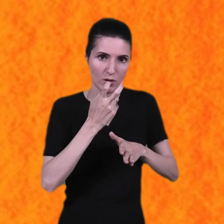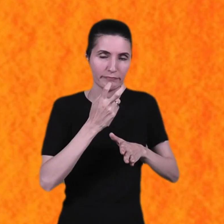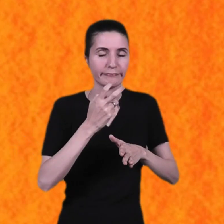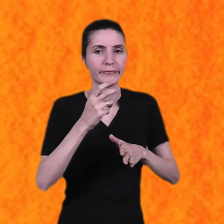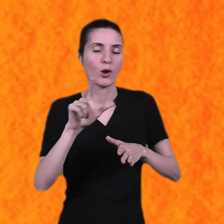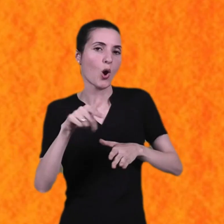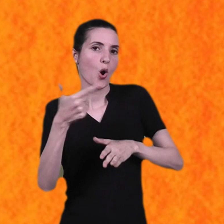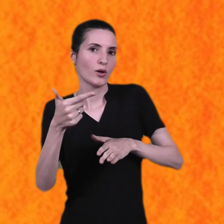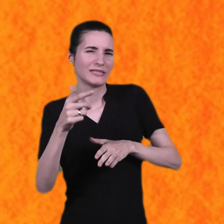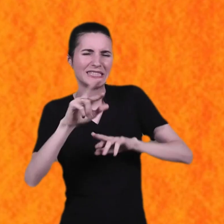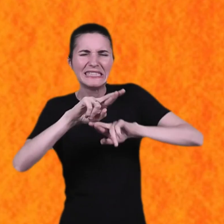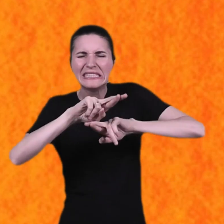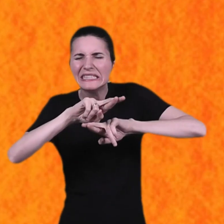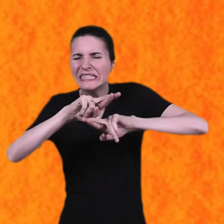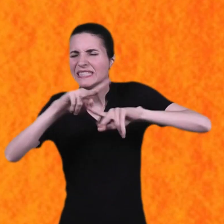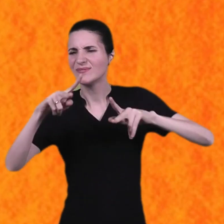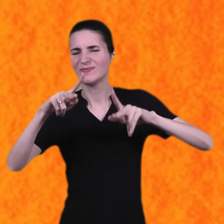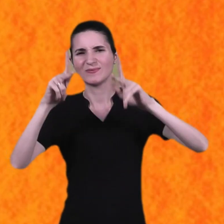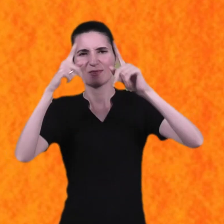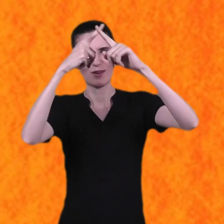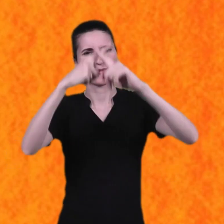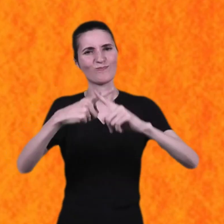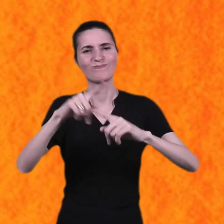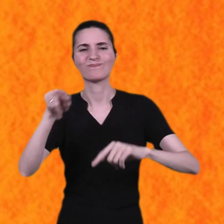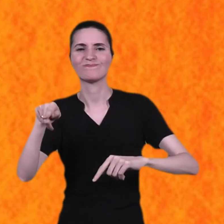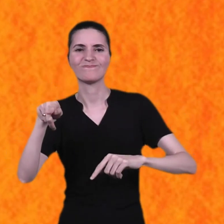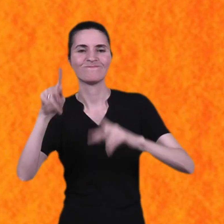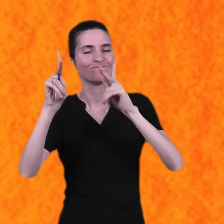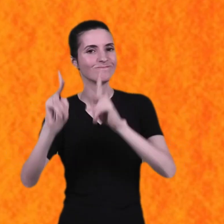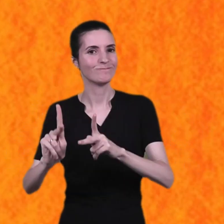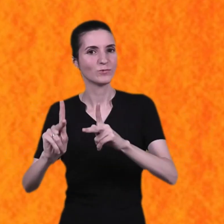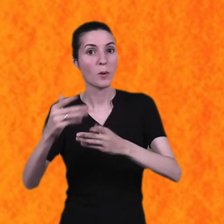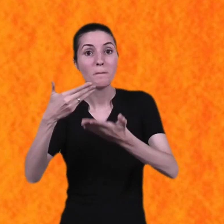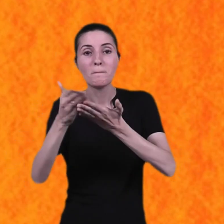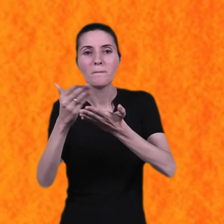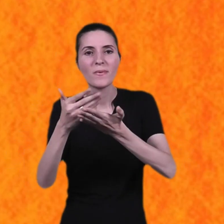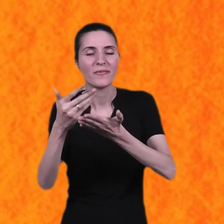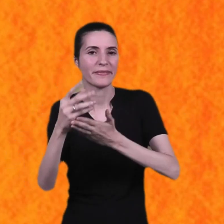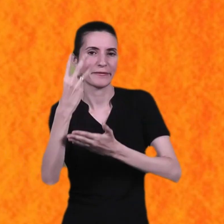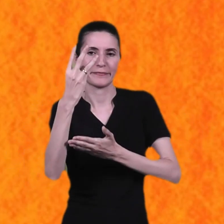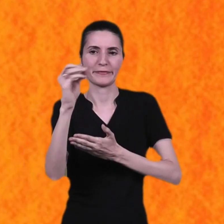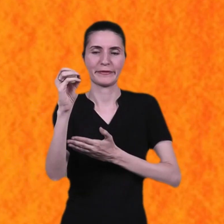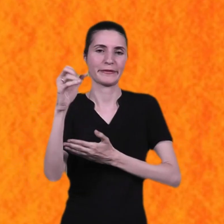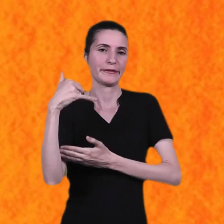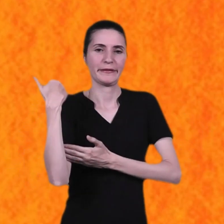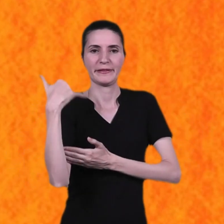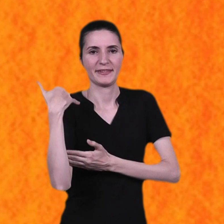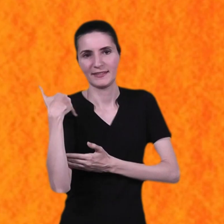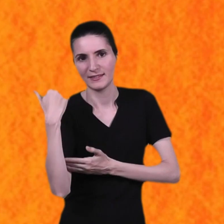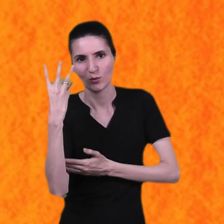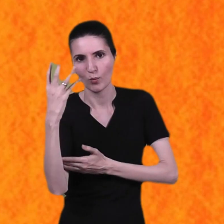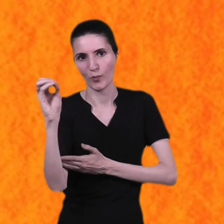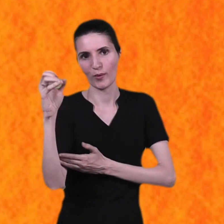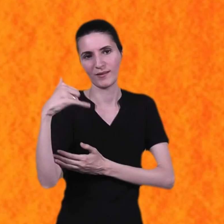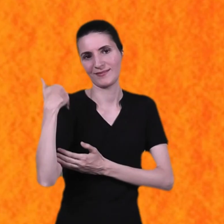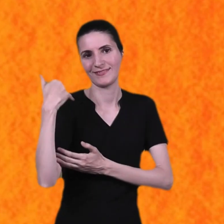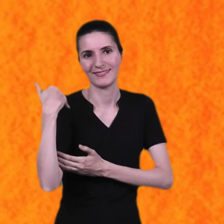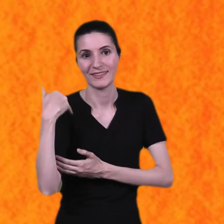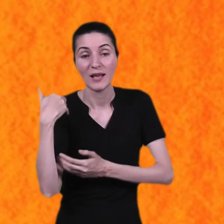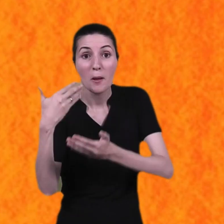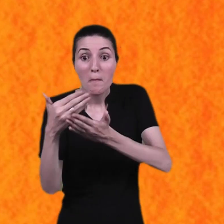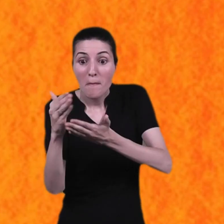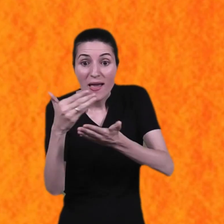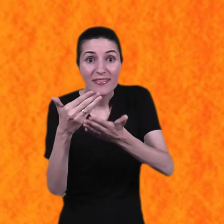seus 30, 50 anos. Por quê? Porque a pessoa que nasceu com a deficiência visual, para